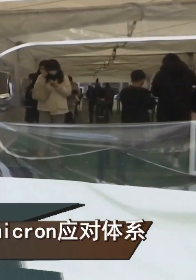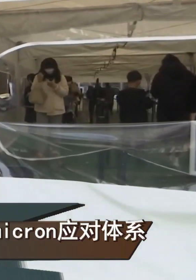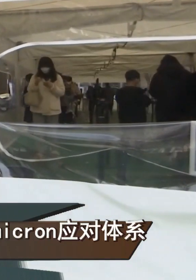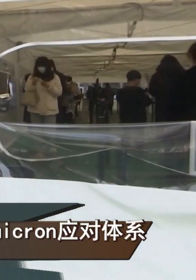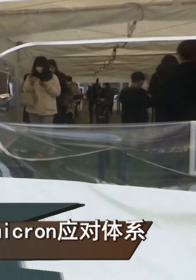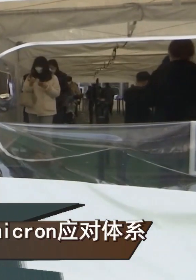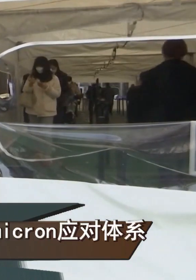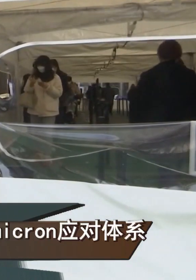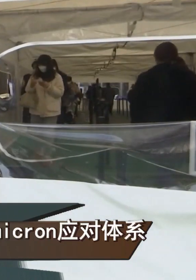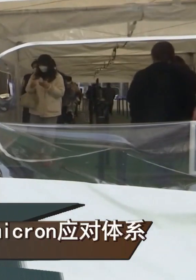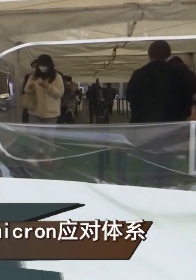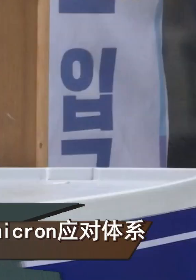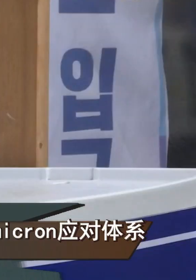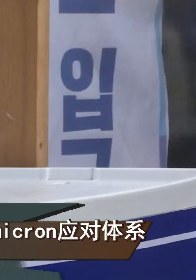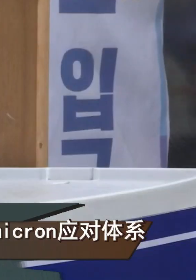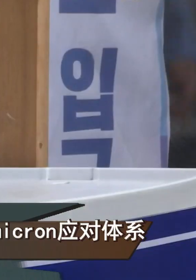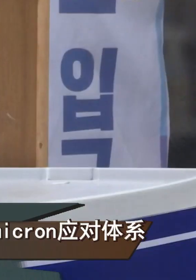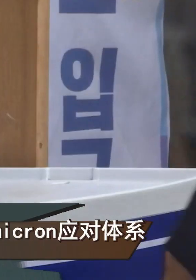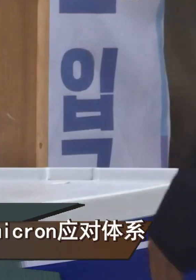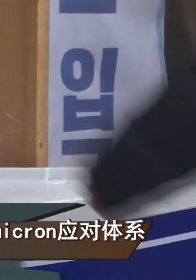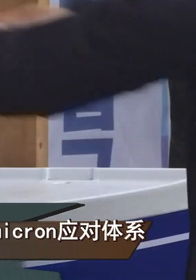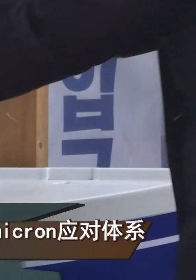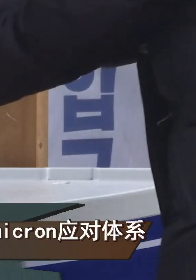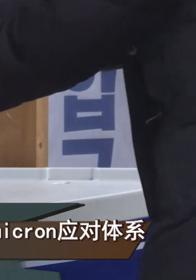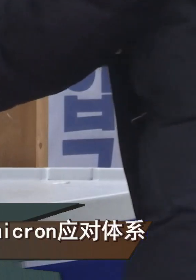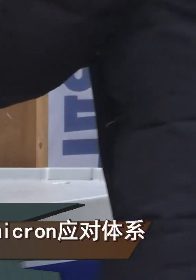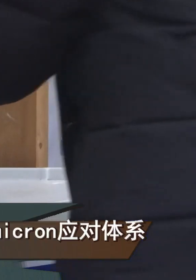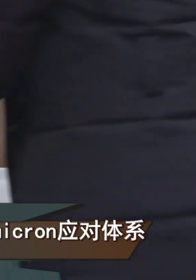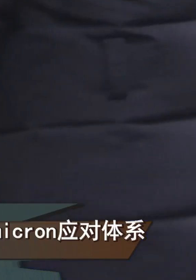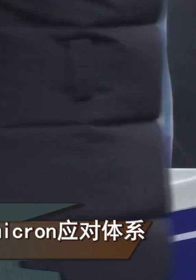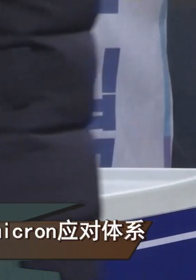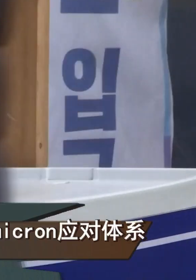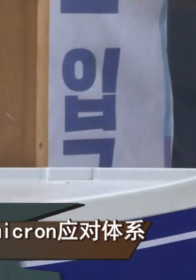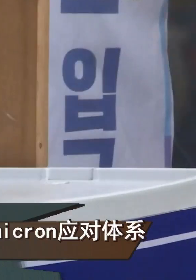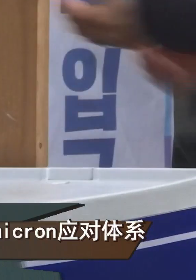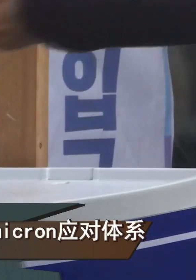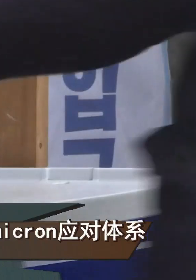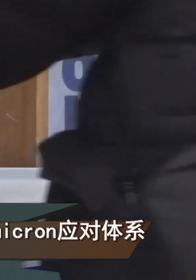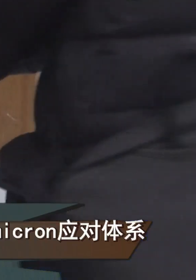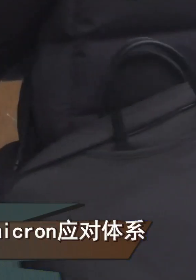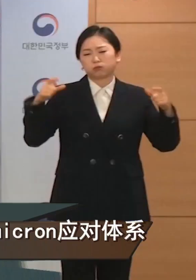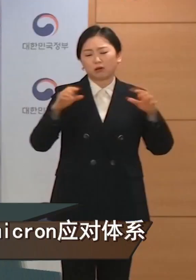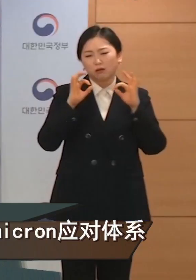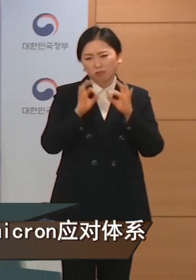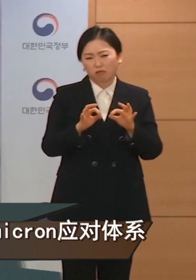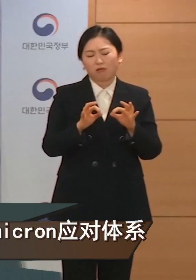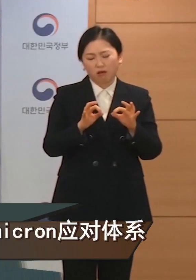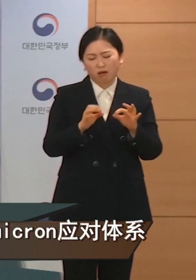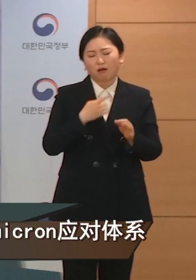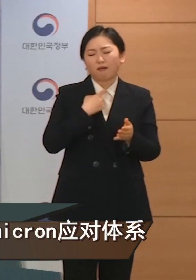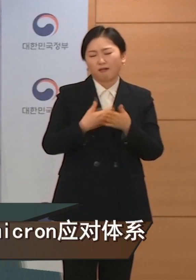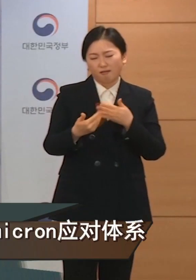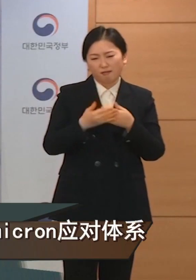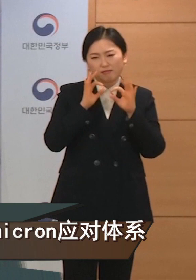机制。当局将先在 Omicron 疫情比较严重的光州、全罗南道、京畿道、平泽市以及安城